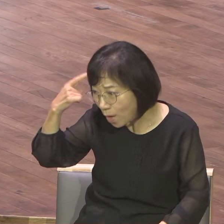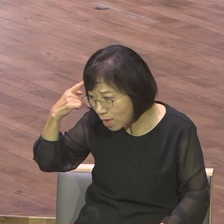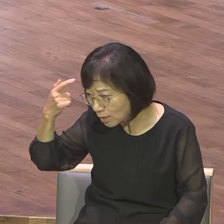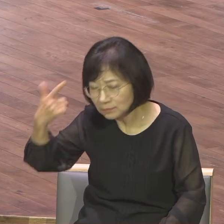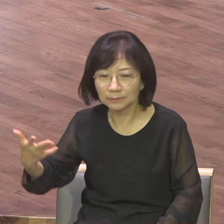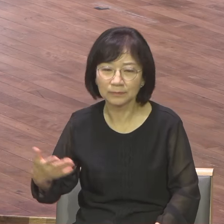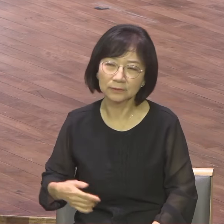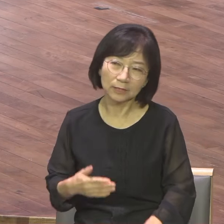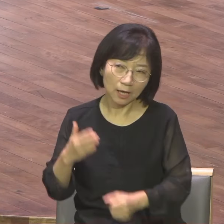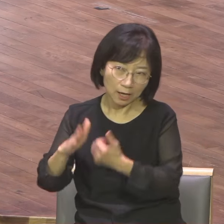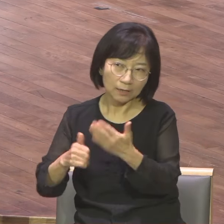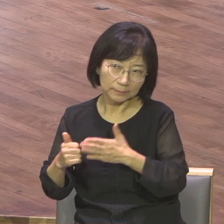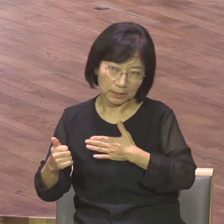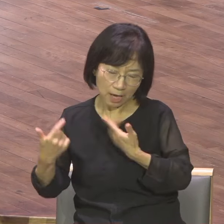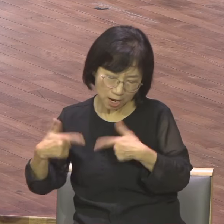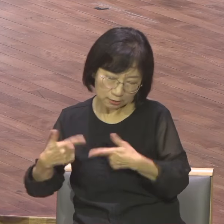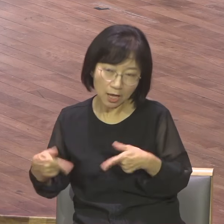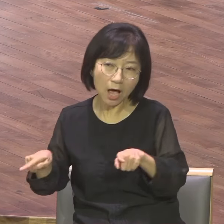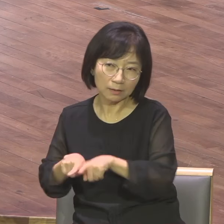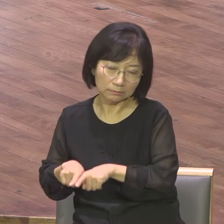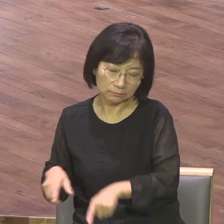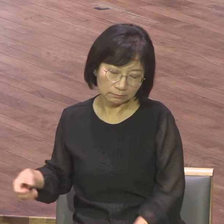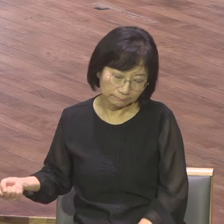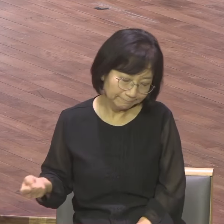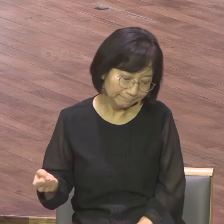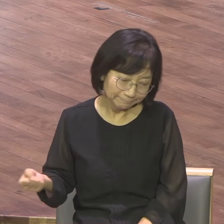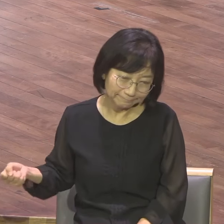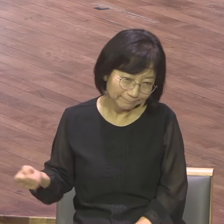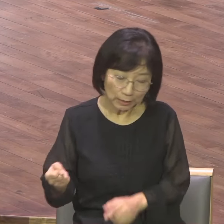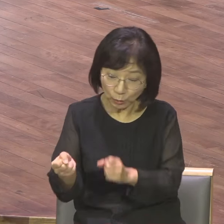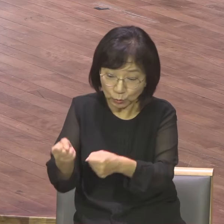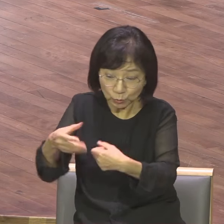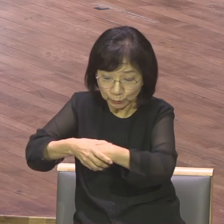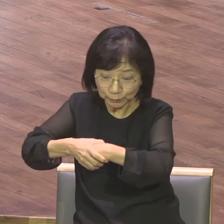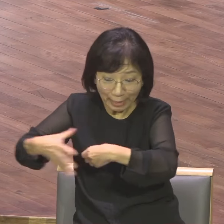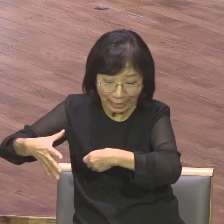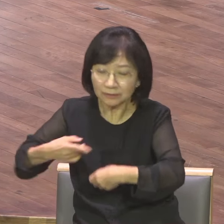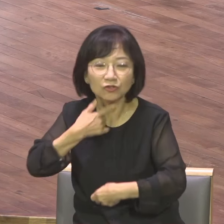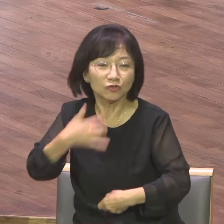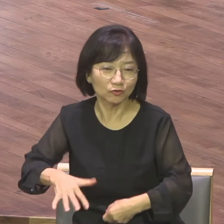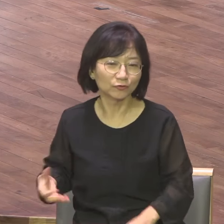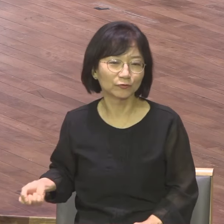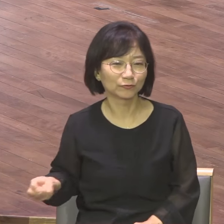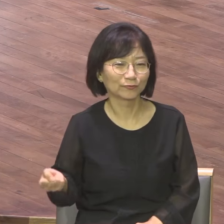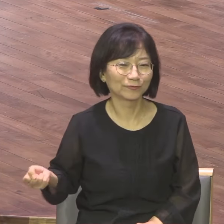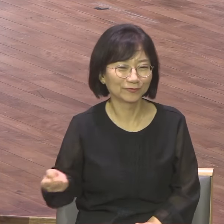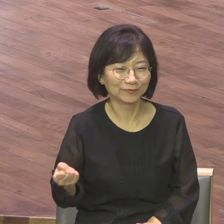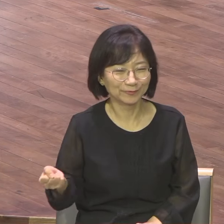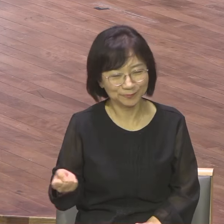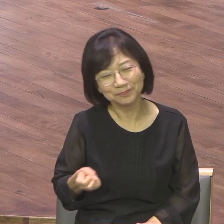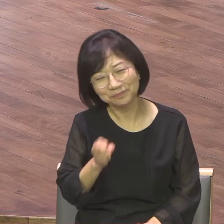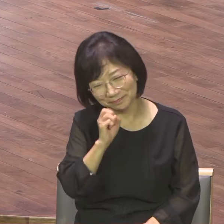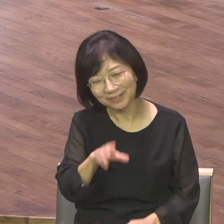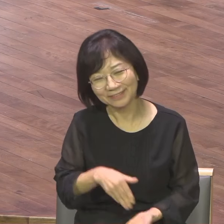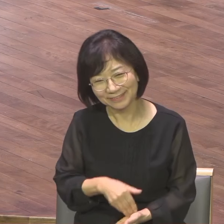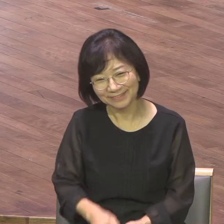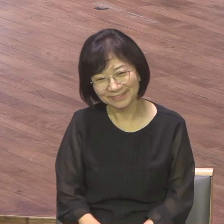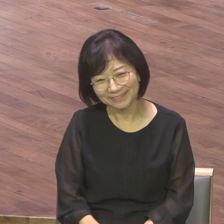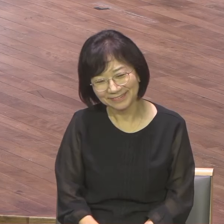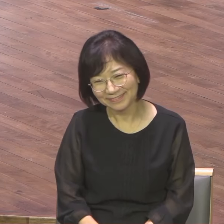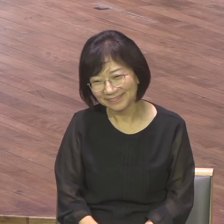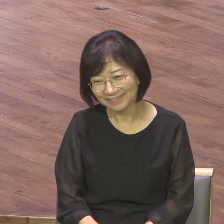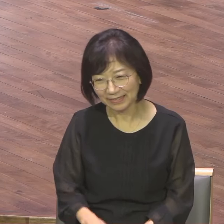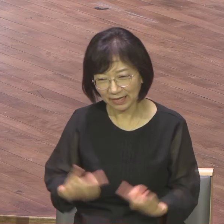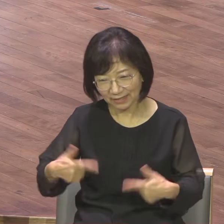하나님과 함께하는 축복을 놓치지 않겠다는 겁니다. 오른손 딱 쥐고 다녀요. 늘 그래 다녀요.